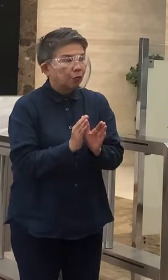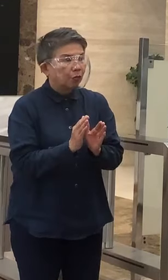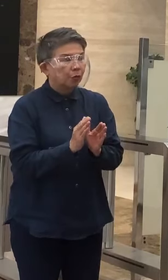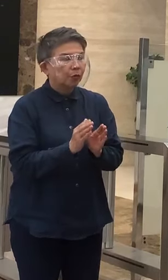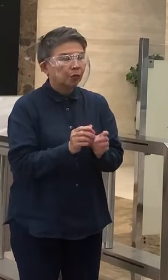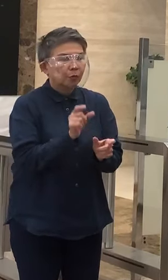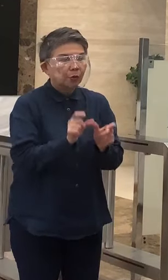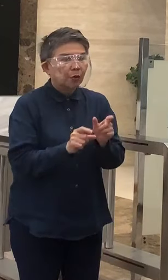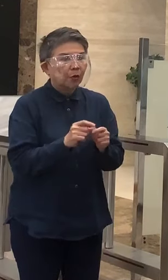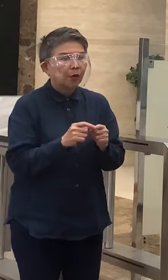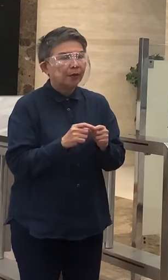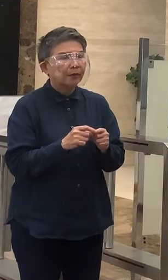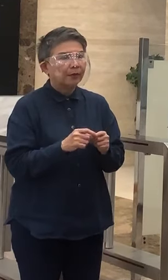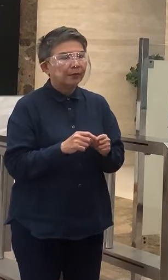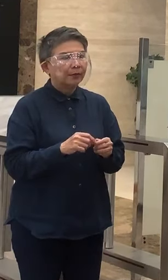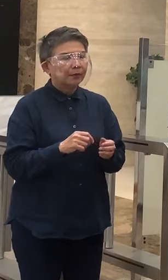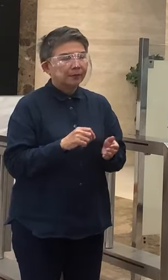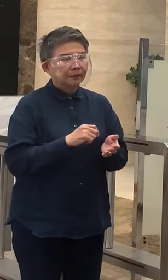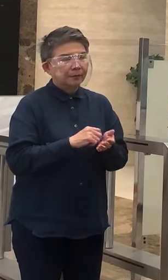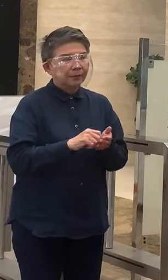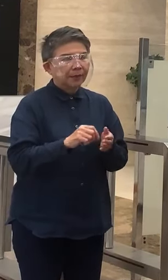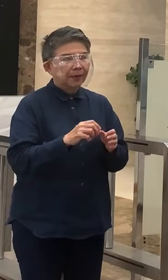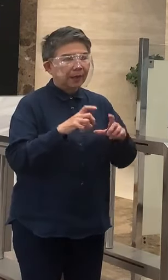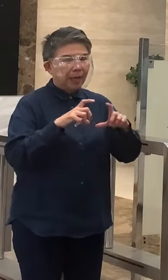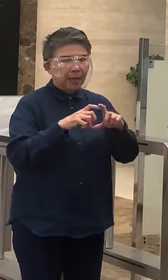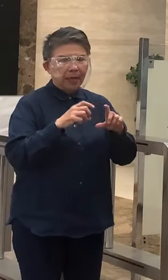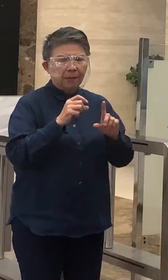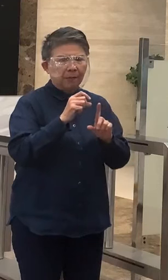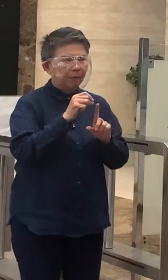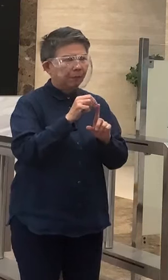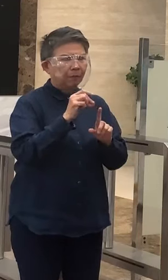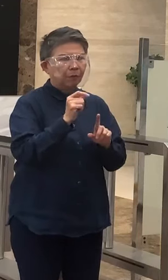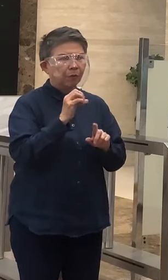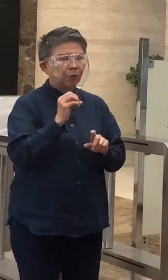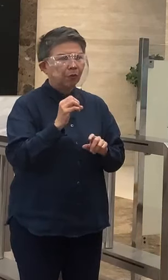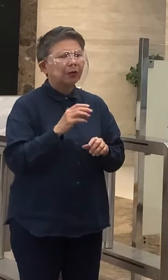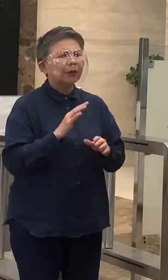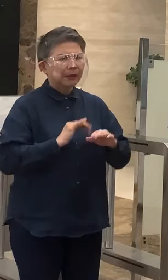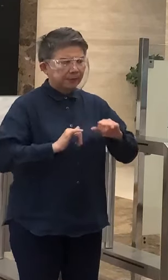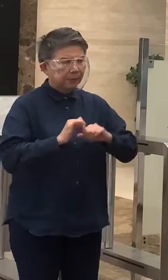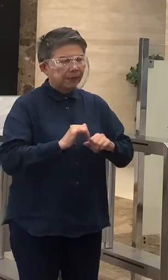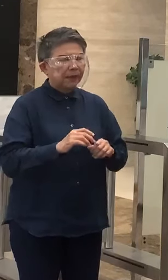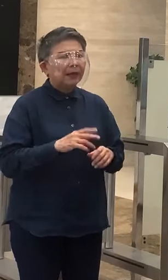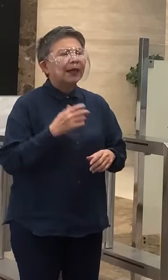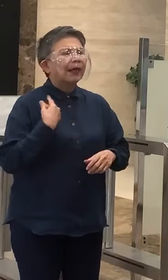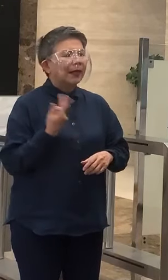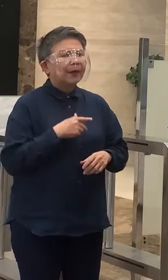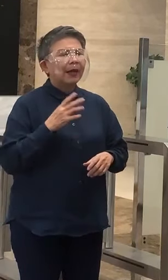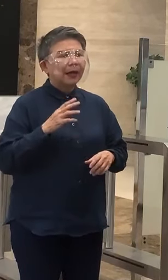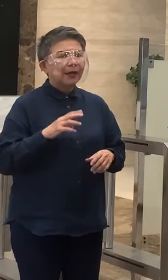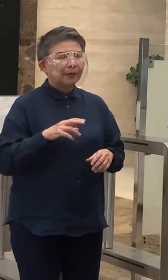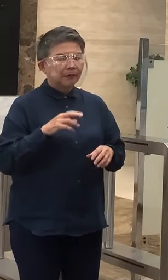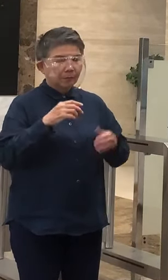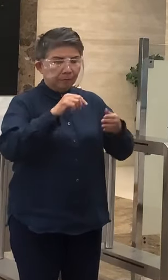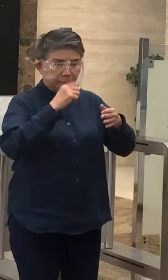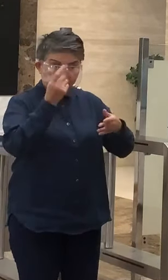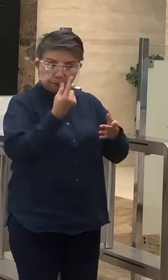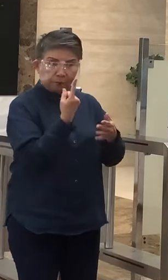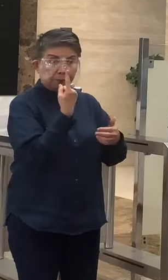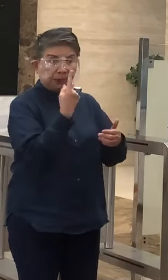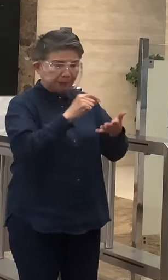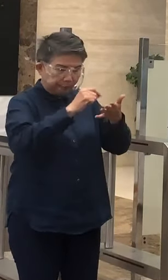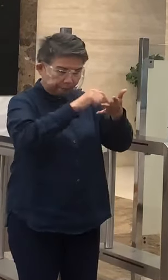Hai atau dengan Solo itu juga biarkan bersama nanti akan dilakukan penyitaan pendataan Dan